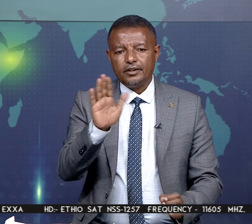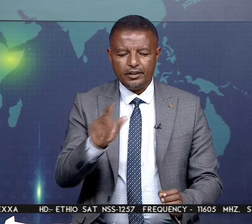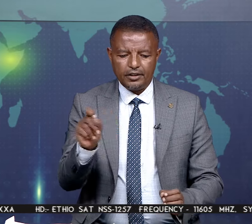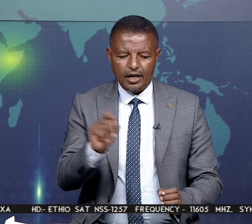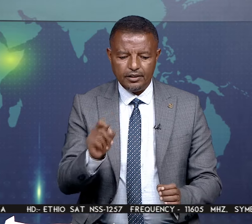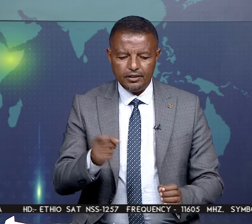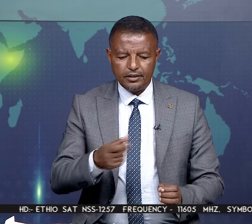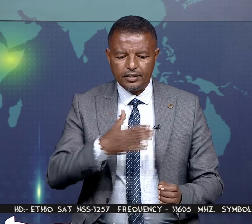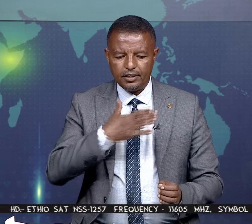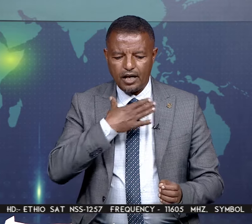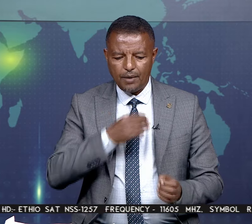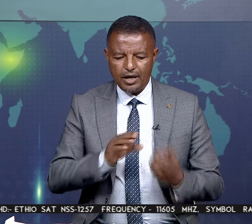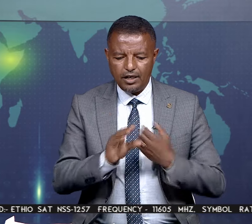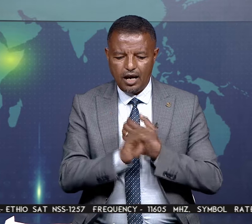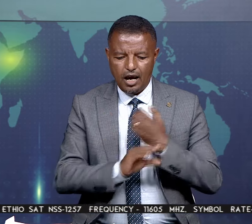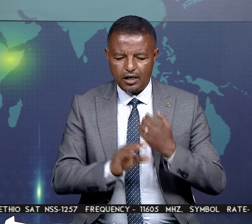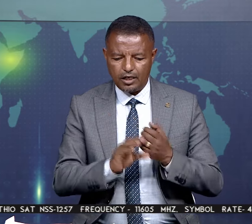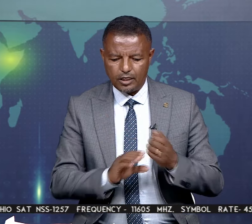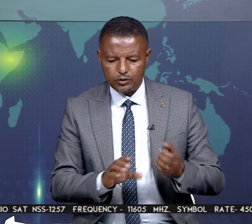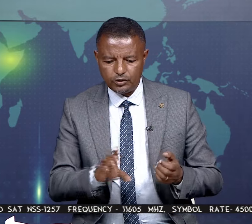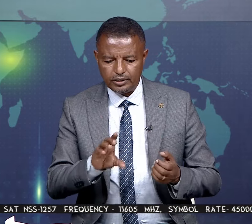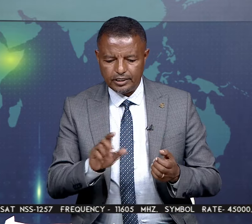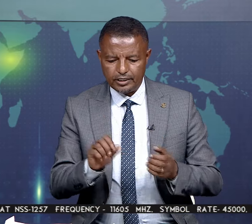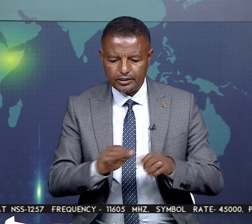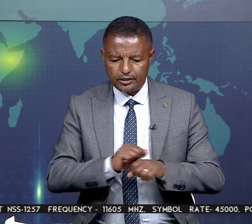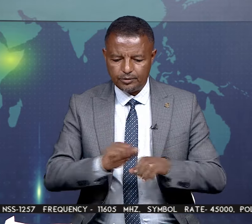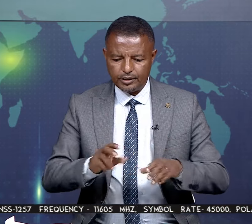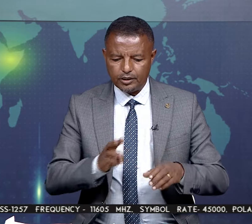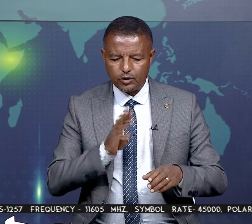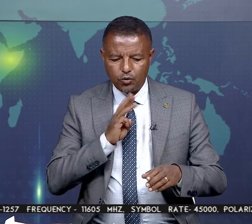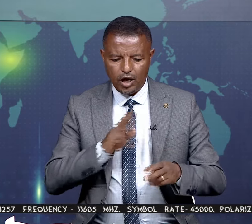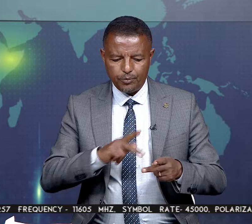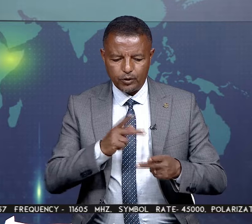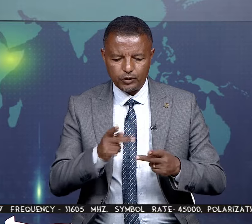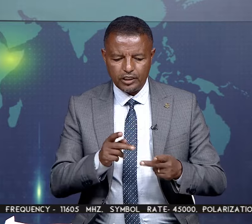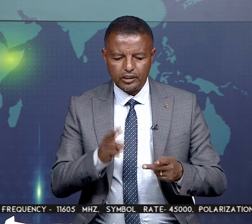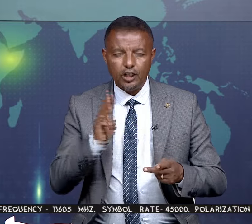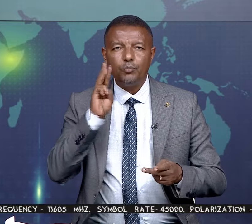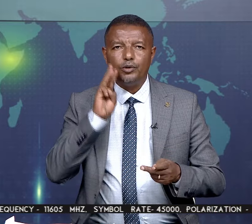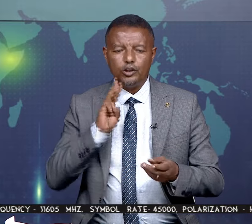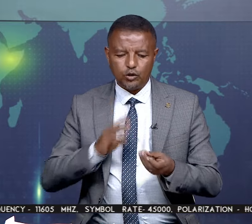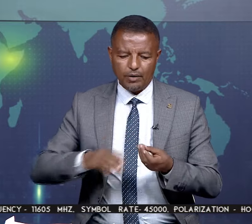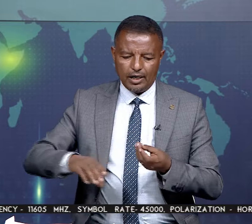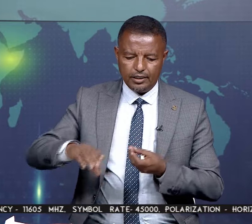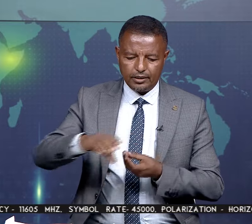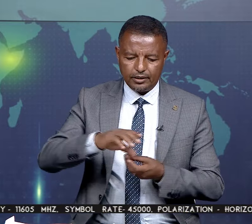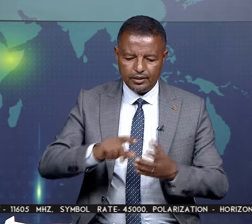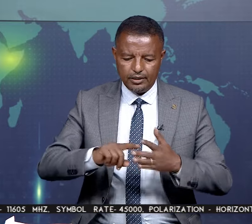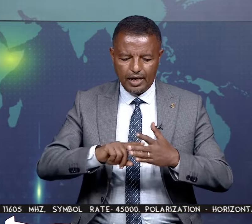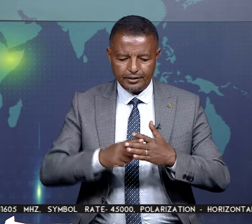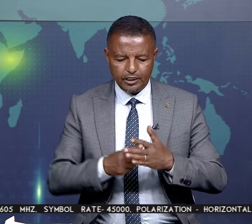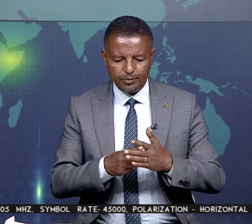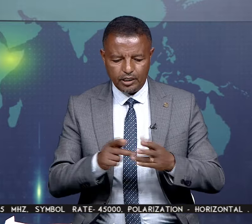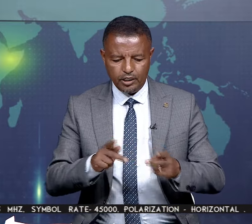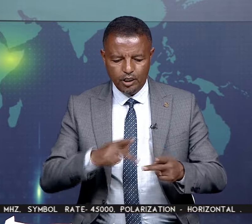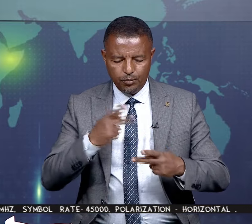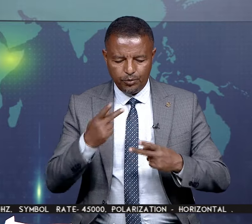ኢጋድ የአባል አገራቱን የከርሰ ምድር ውሃ ፕሮጀክት በሶማሌ ክልል አስጀመረ።